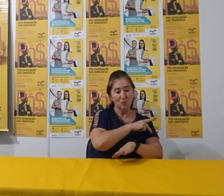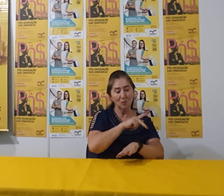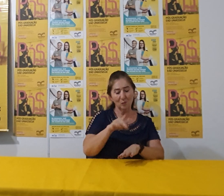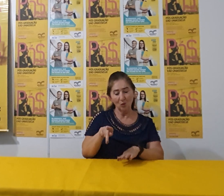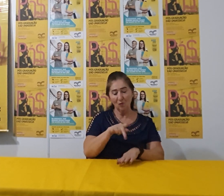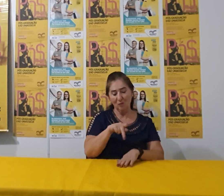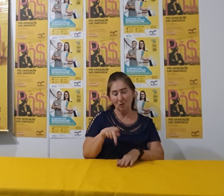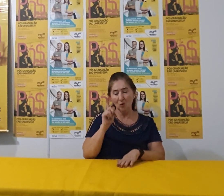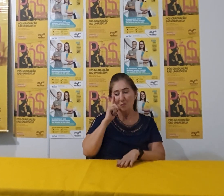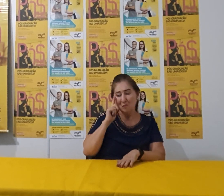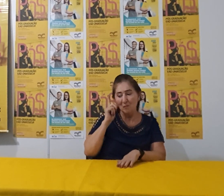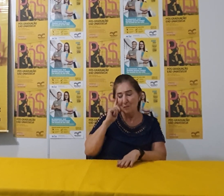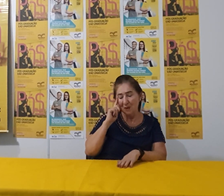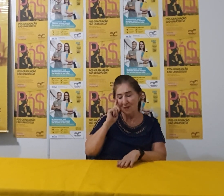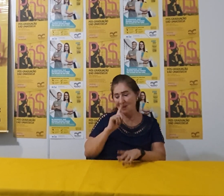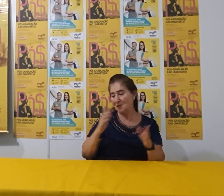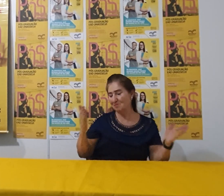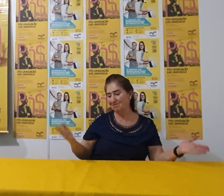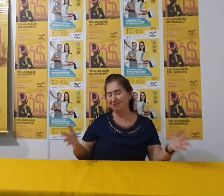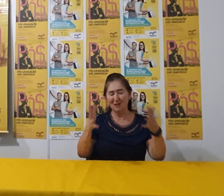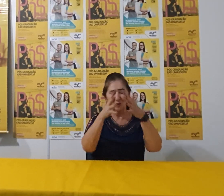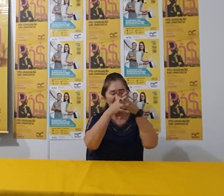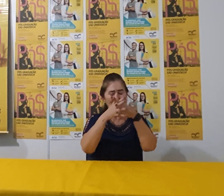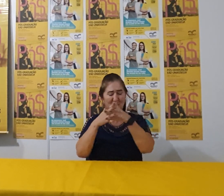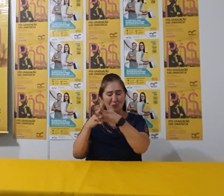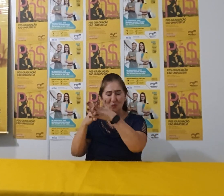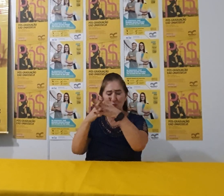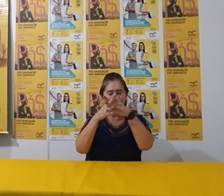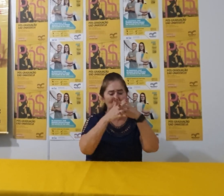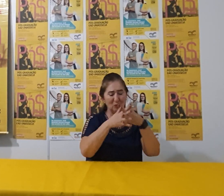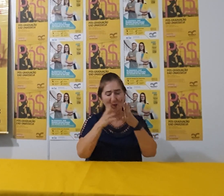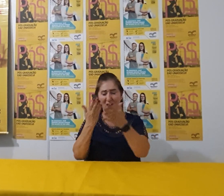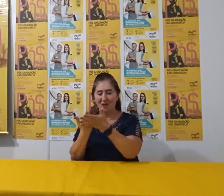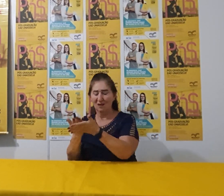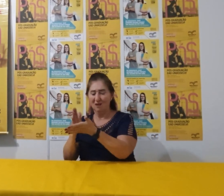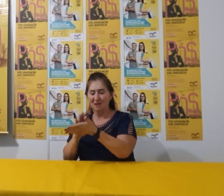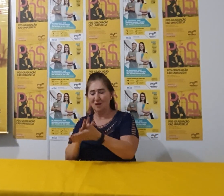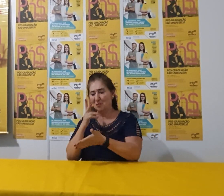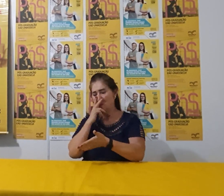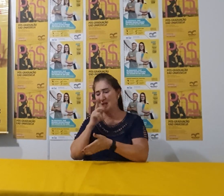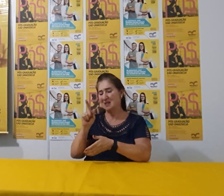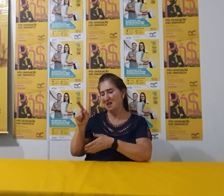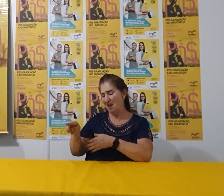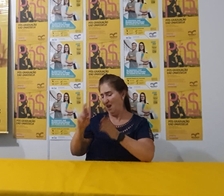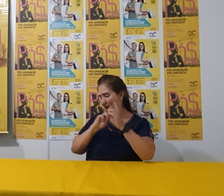alunos confundem o papel do intérprete por não conhecerem a legislação.